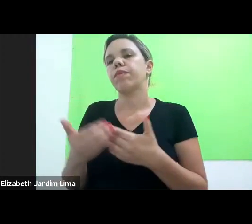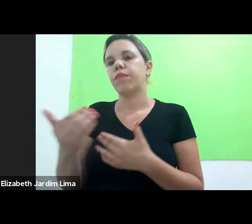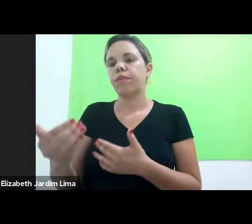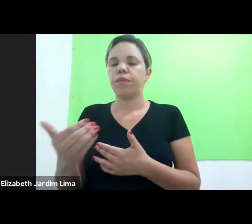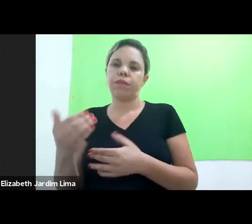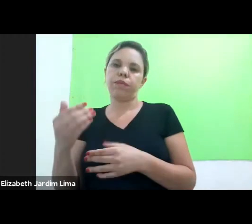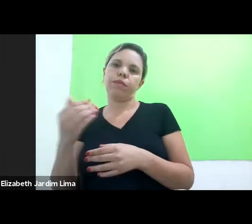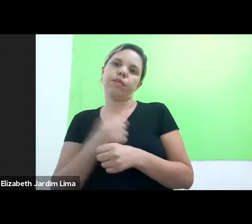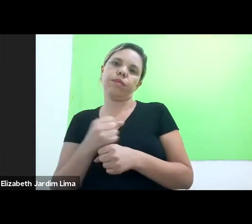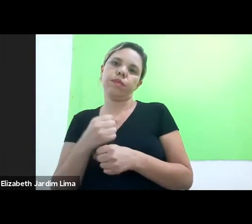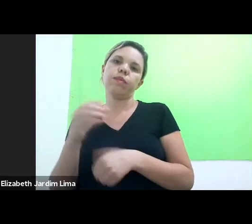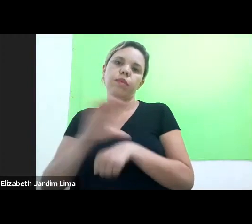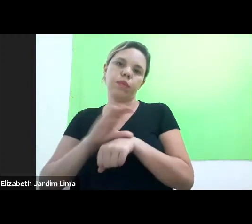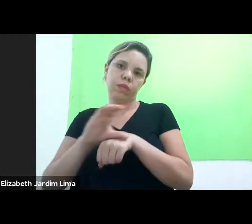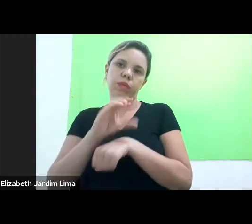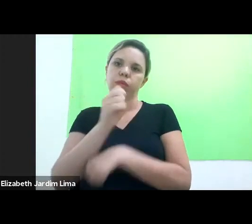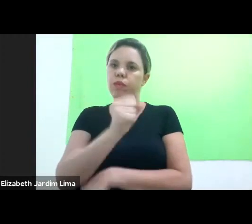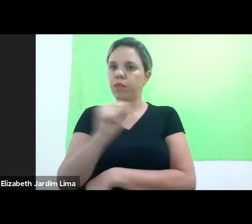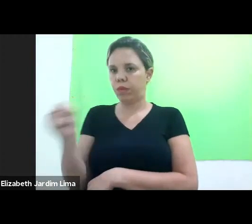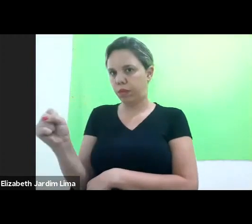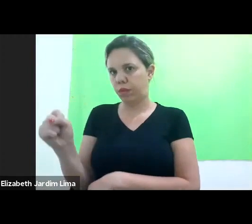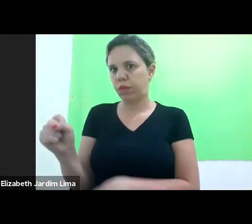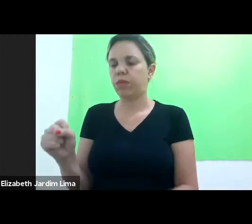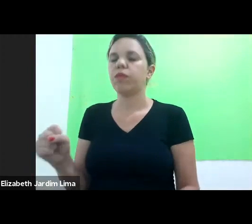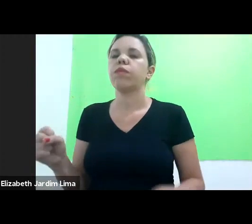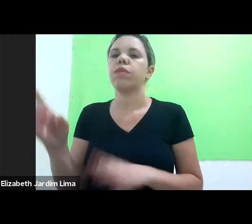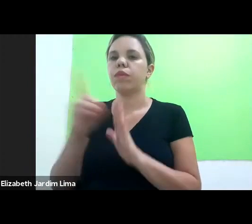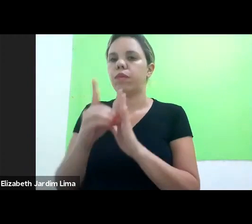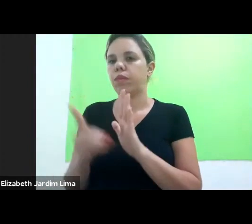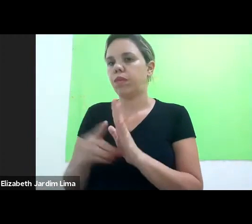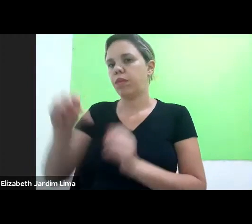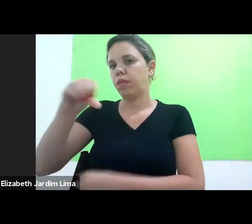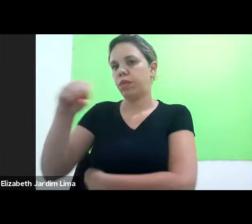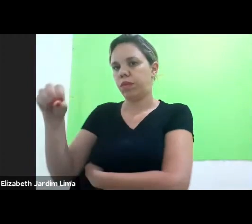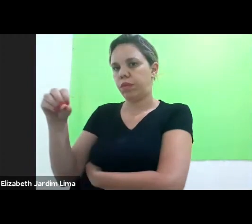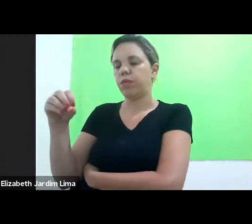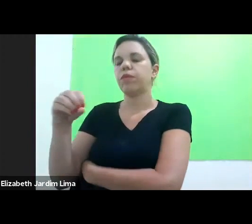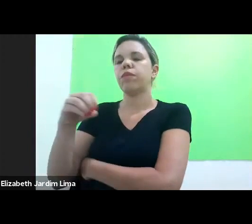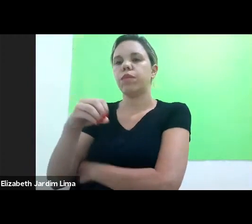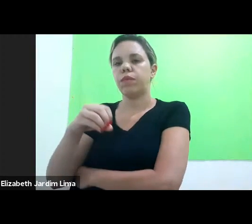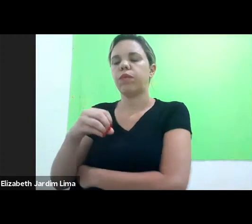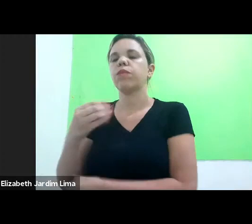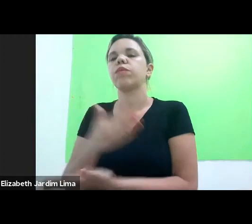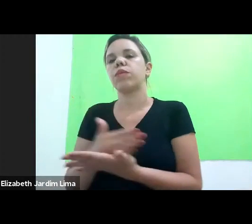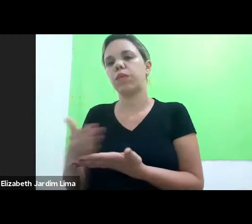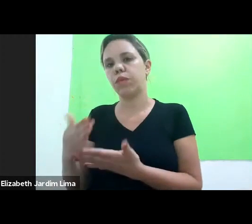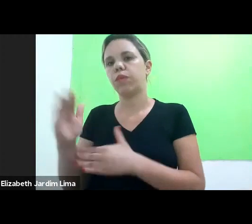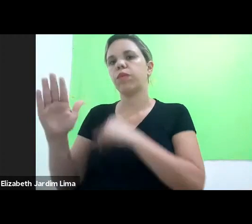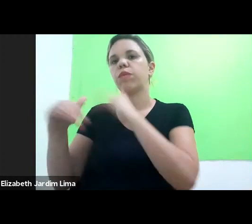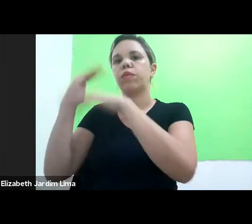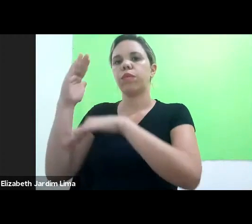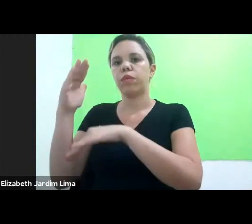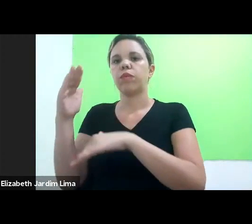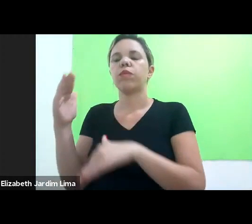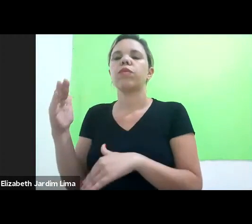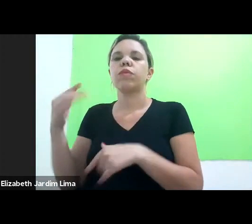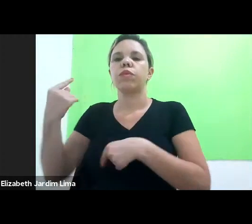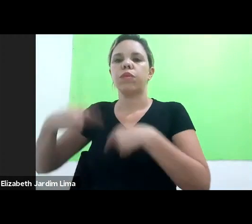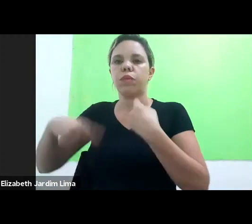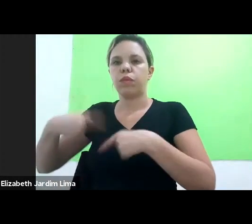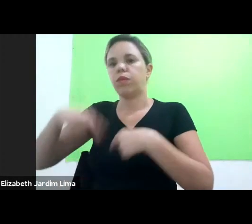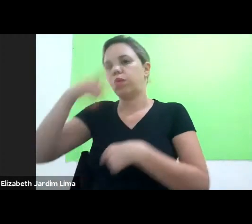da Constituição de 88 que, na década de 90, começou a se construir uma política